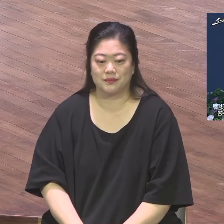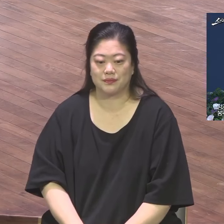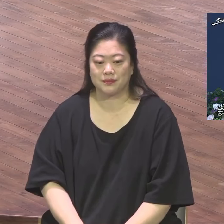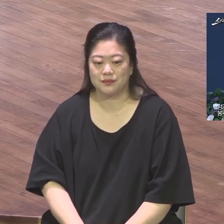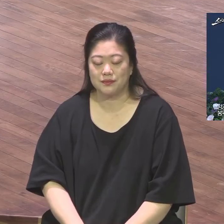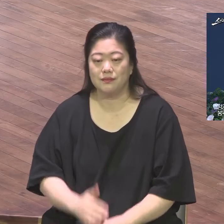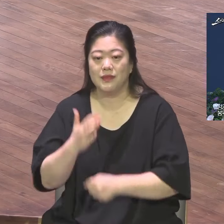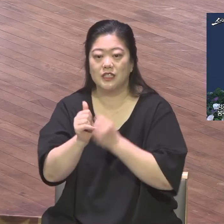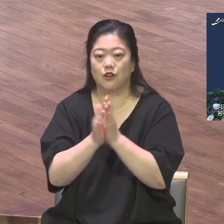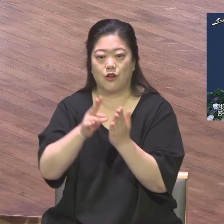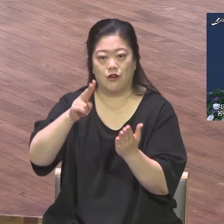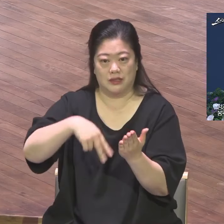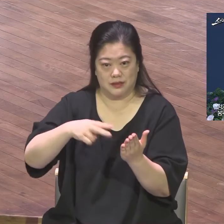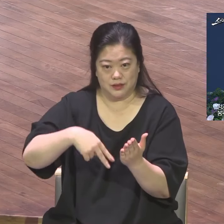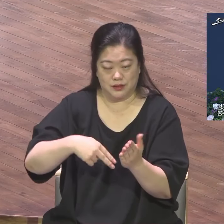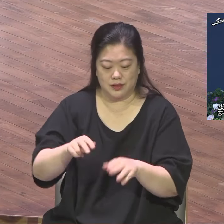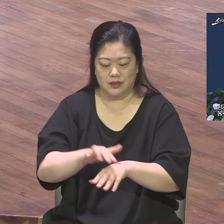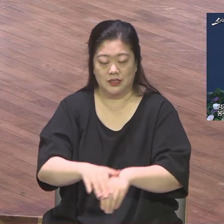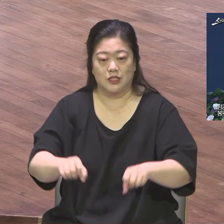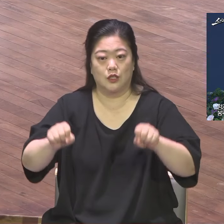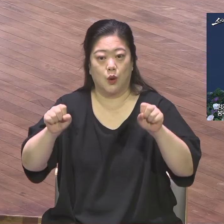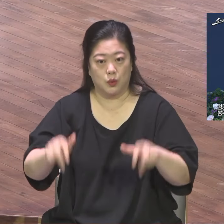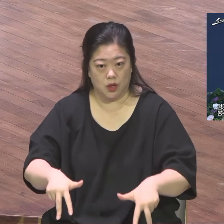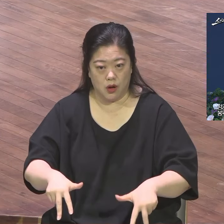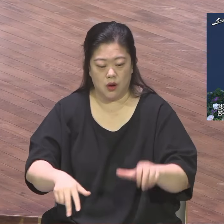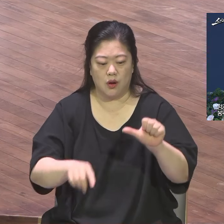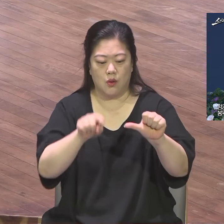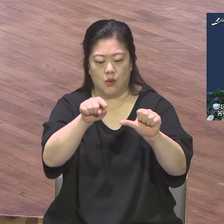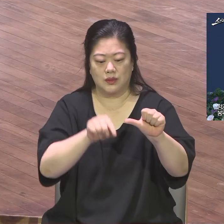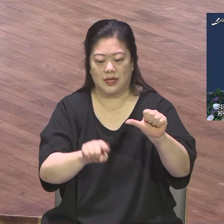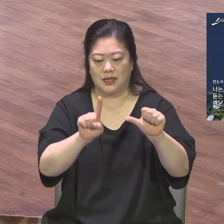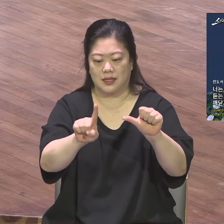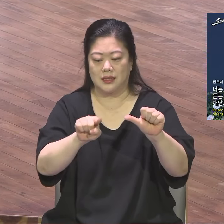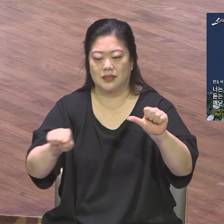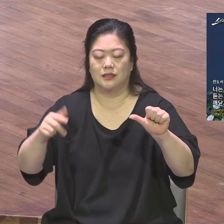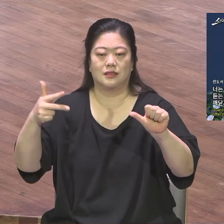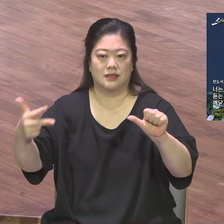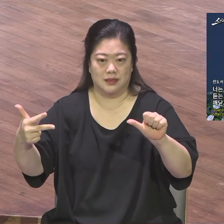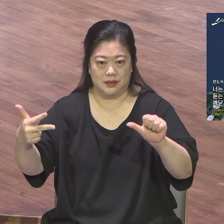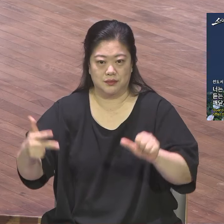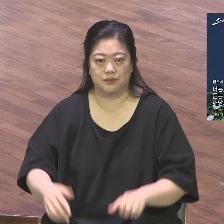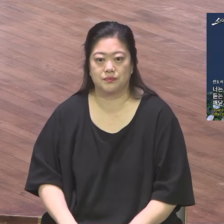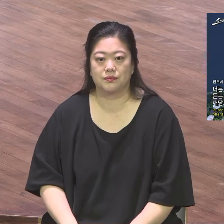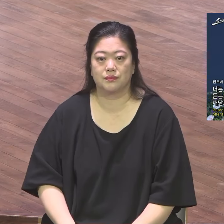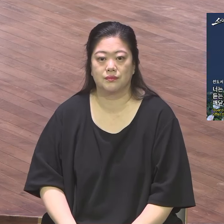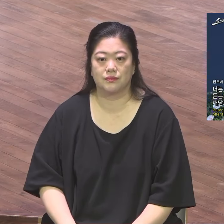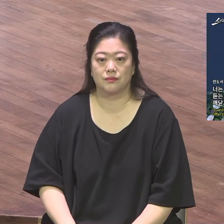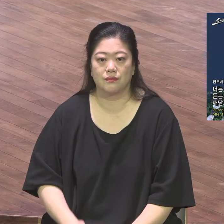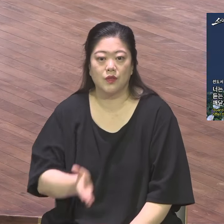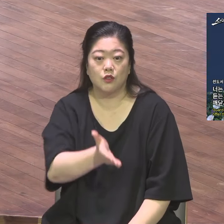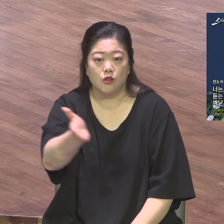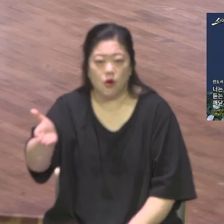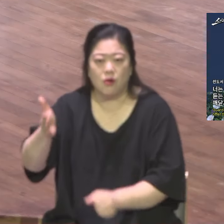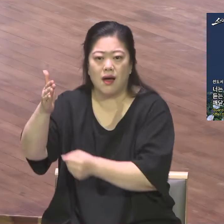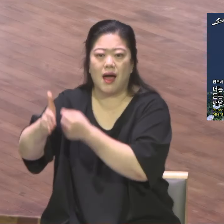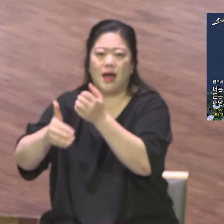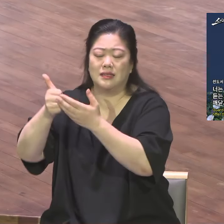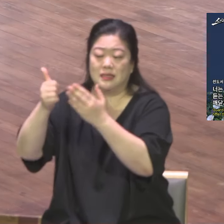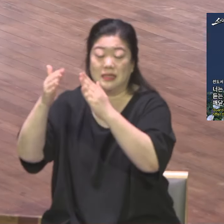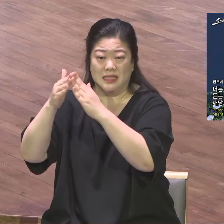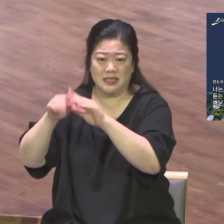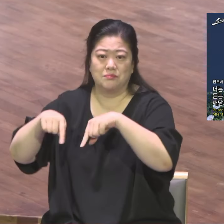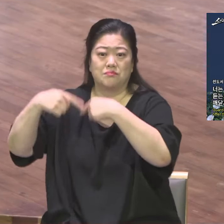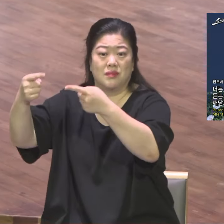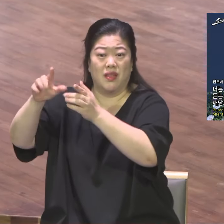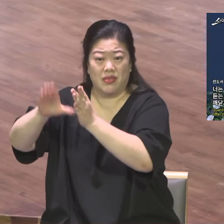말씀 전도서 5장 1절로 우리 7절까지 교독합니다. 너는 하나님의 집에 들어갈 때에